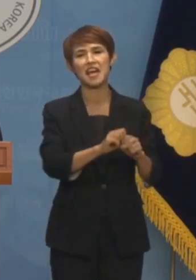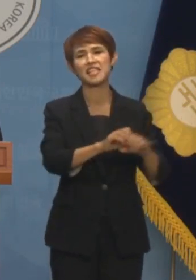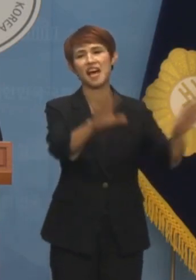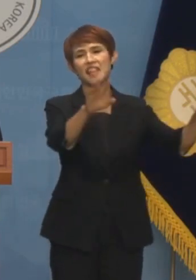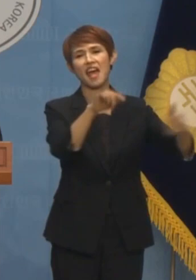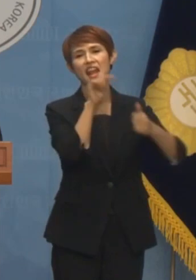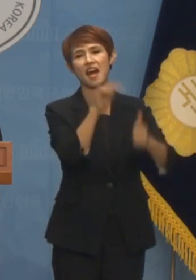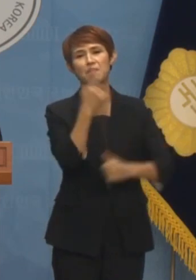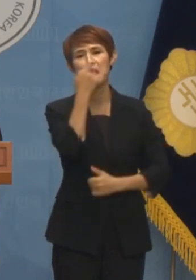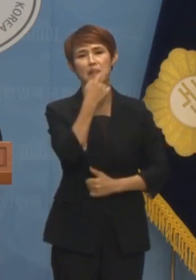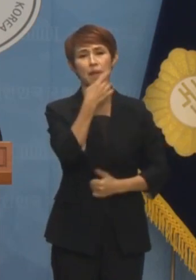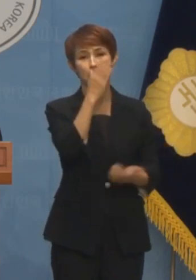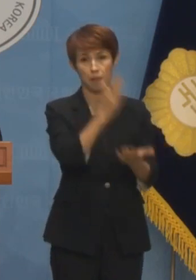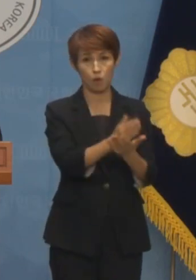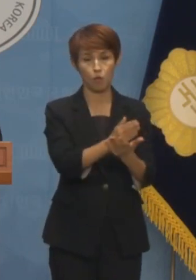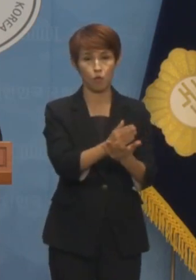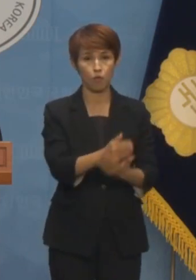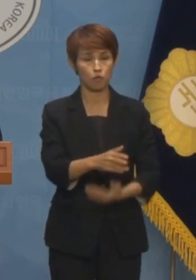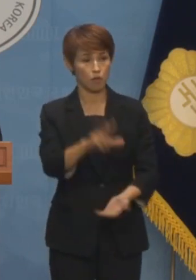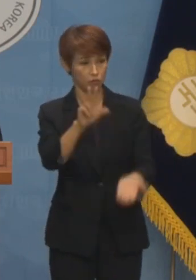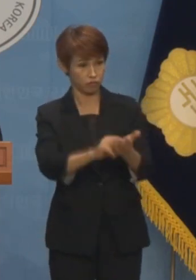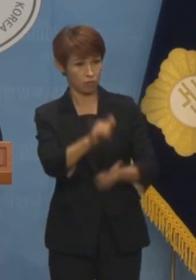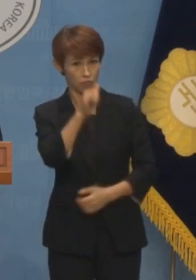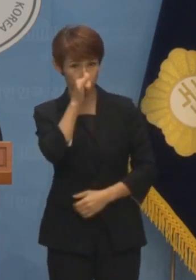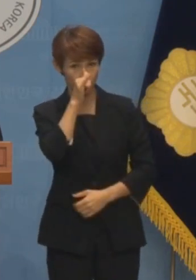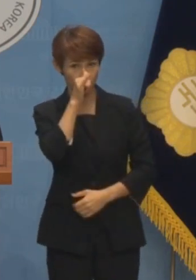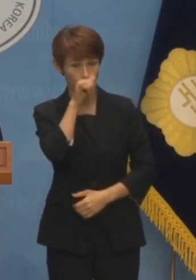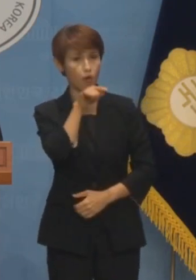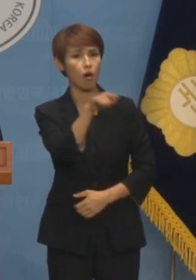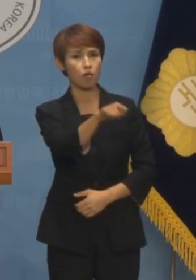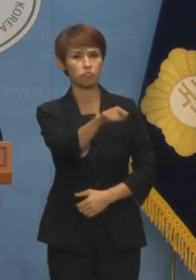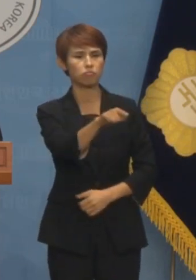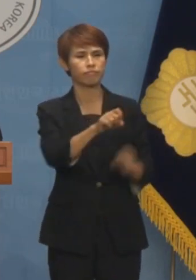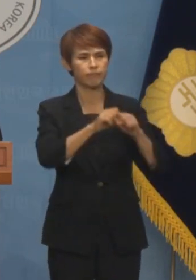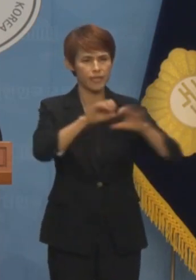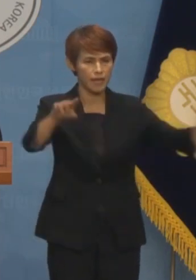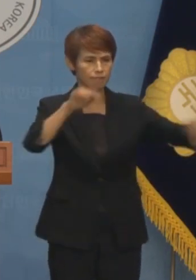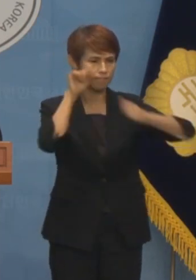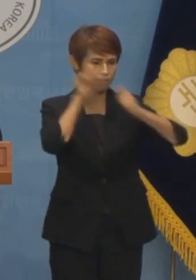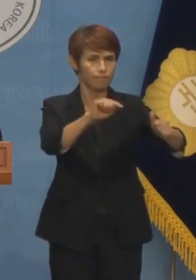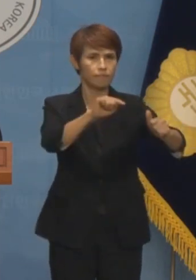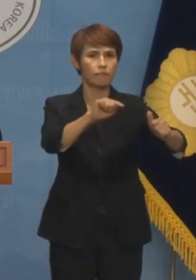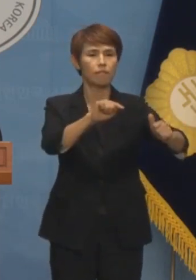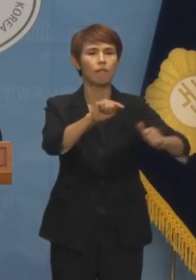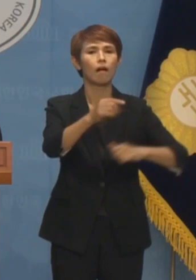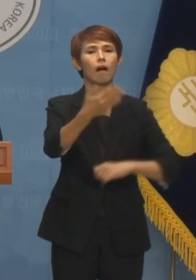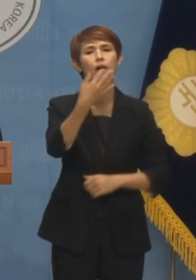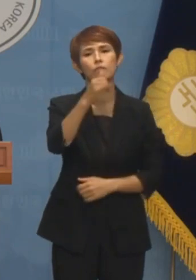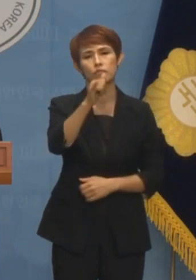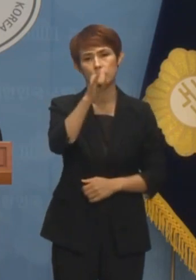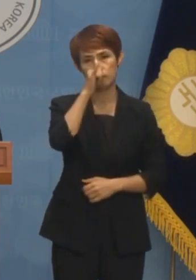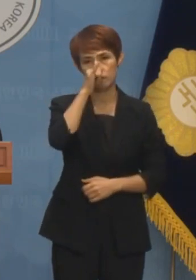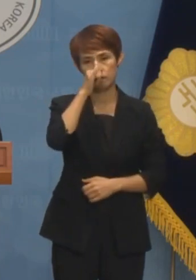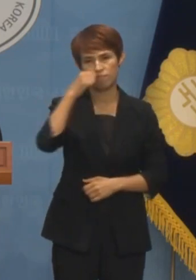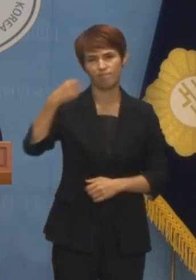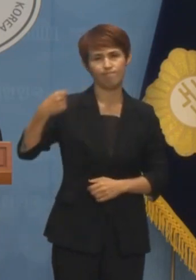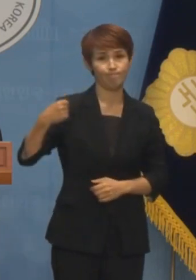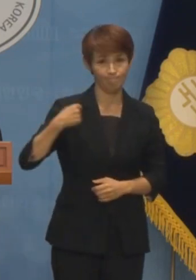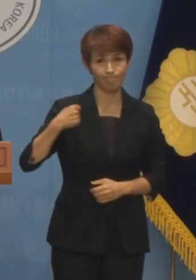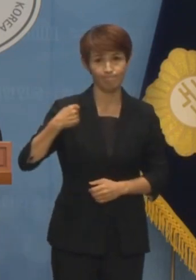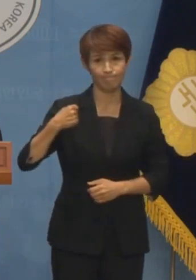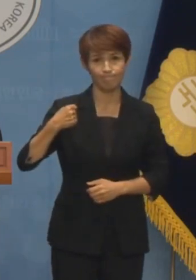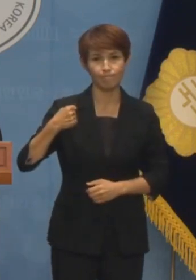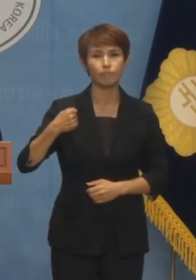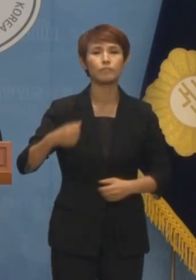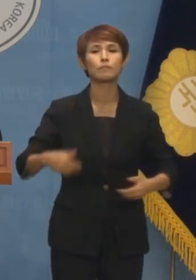마시고 잘못하고 있다면 과감하게 이들을 해산시킬 수 있는 강력하고 흔들림 없는